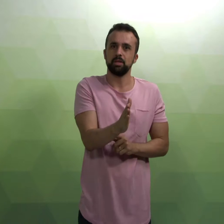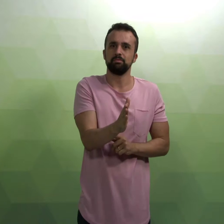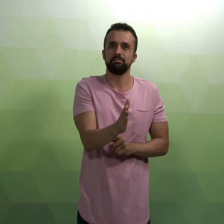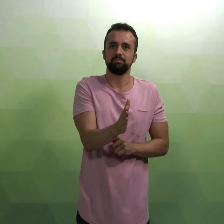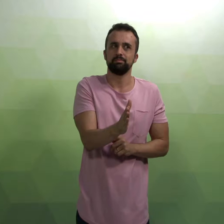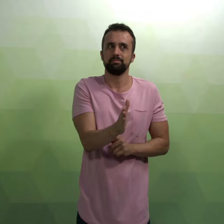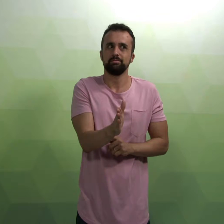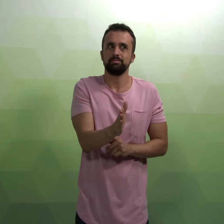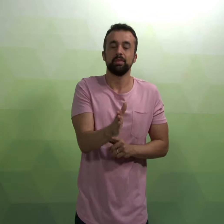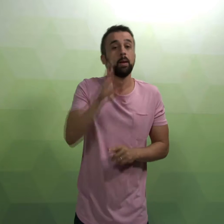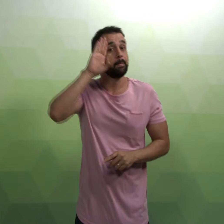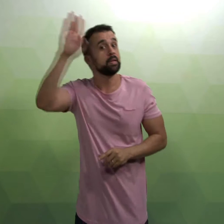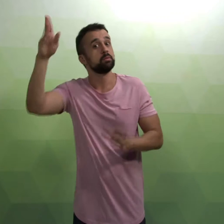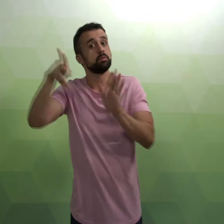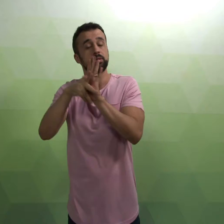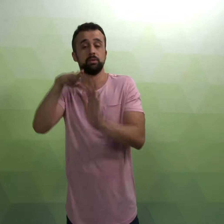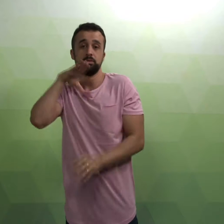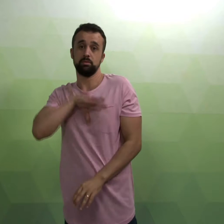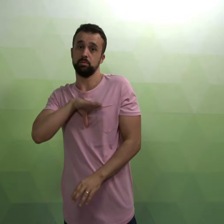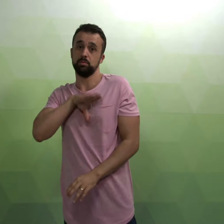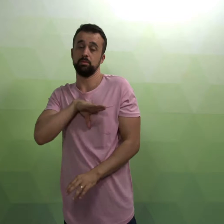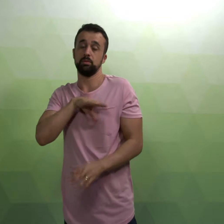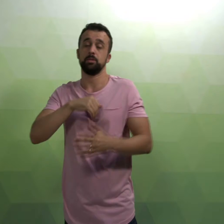termo, especialmente no caso do português.